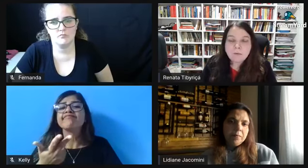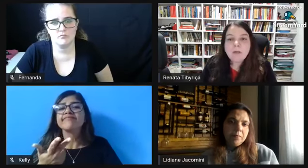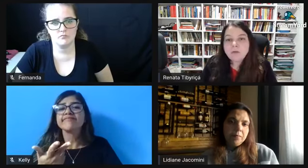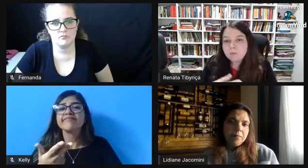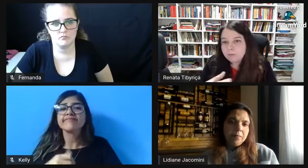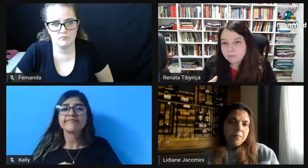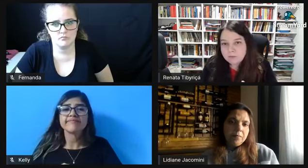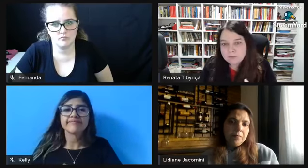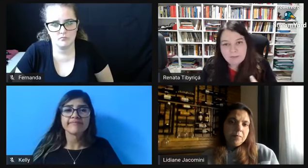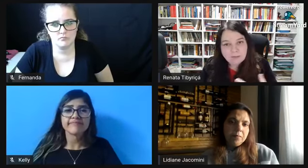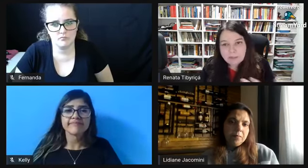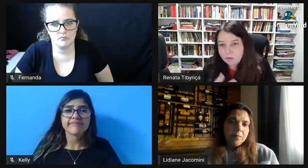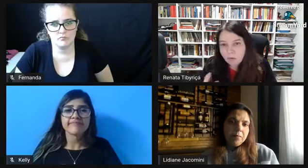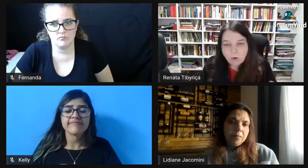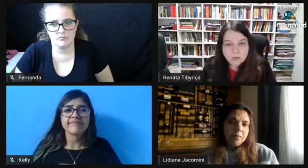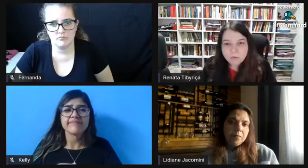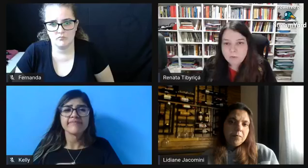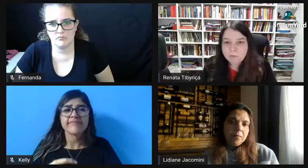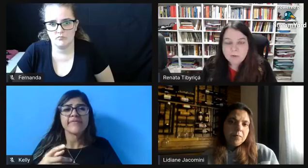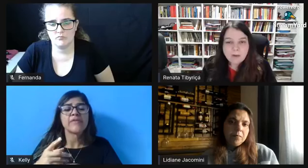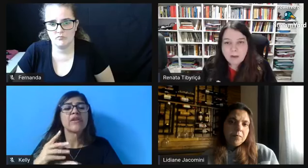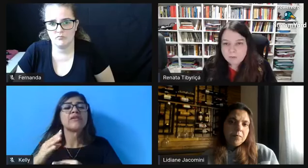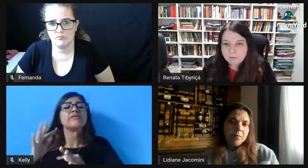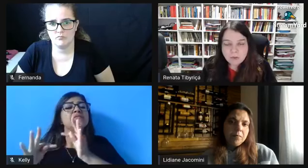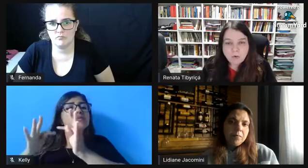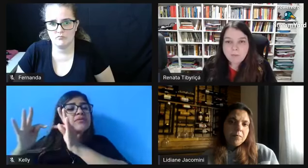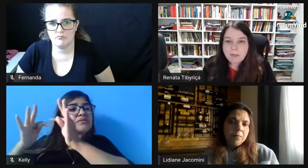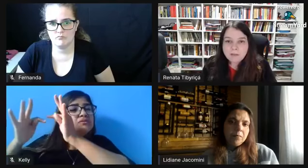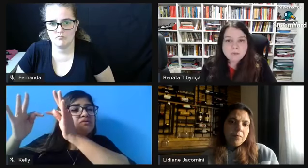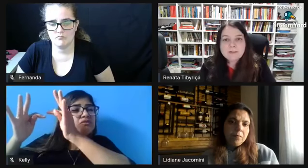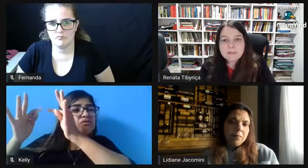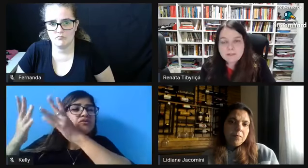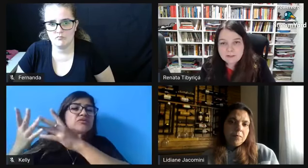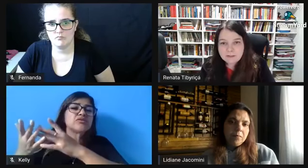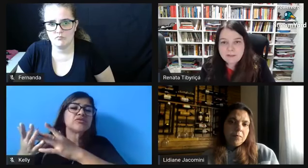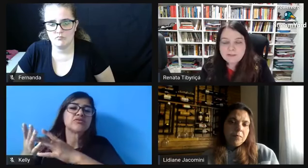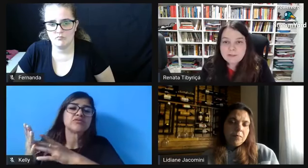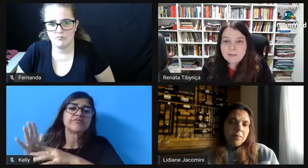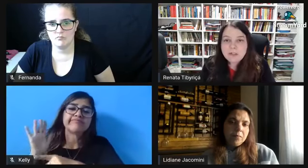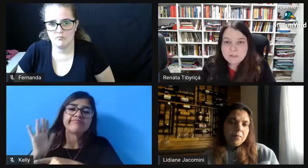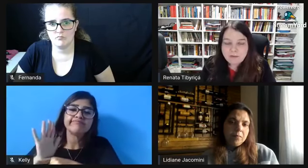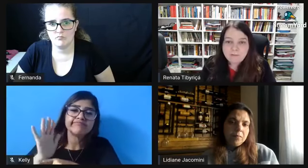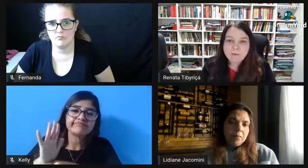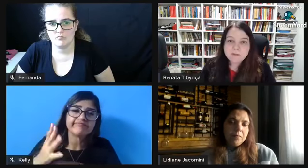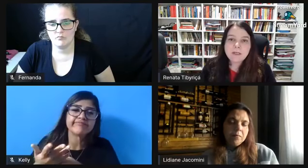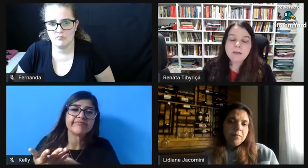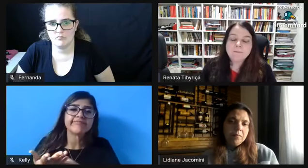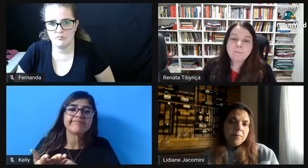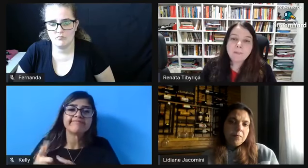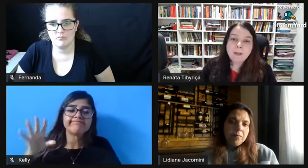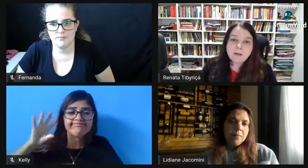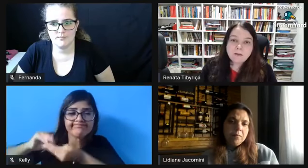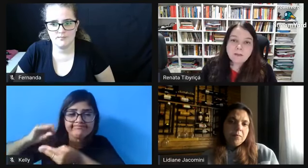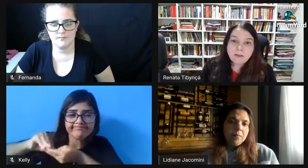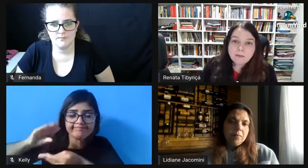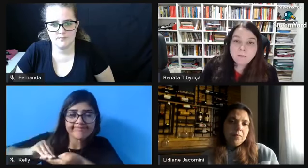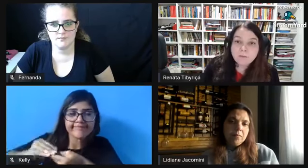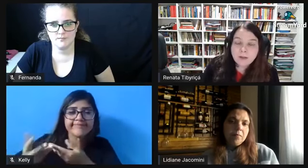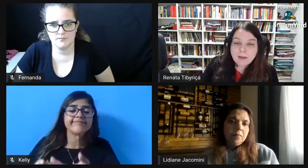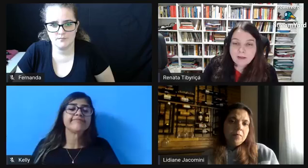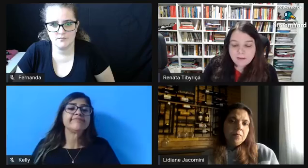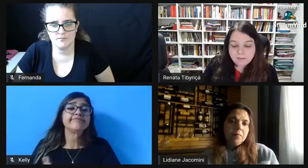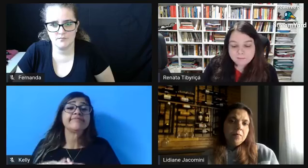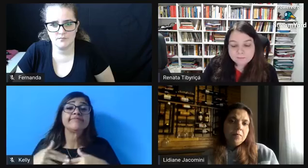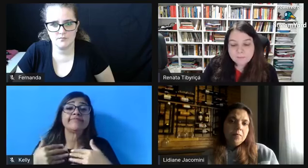né, por meio de um sistema tecnológico altamente complexo que sintetizava a voz dele.